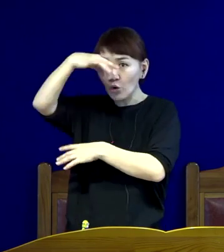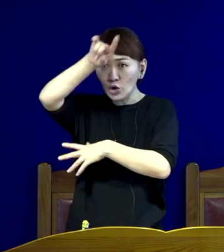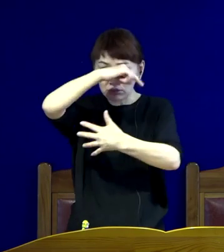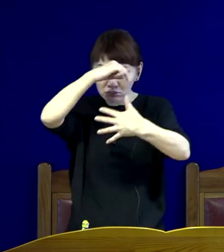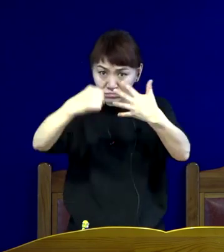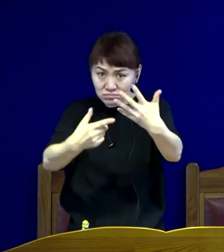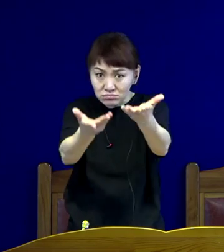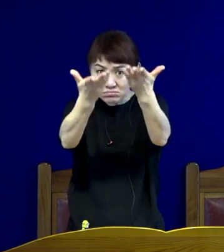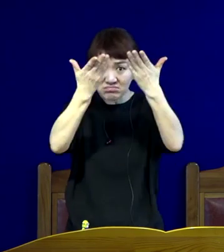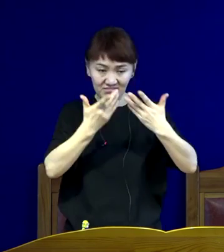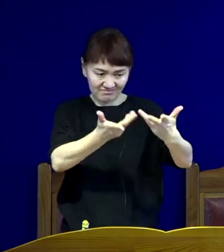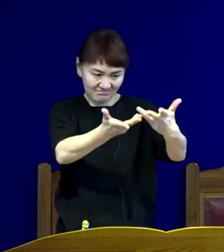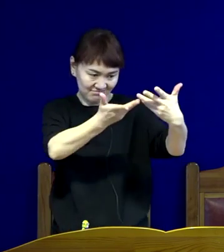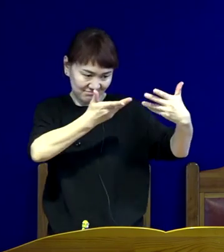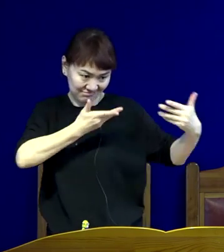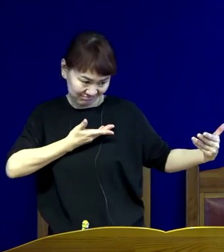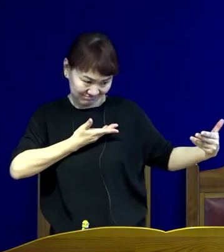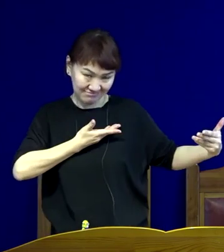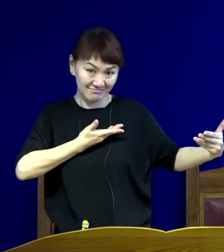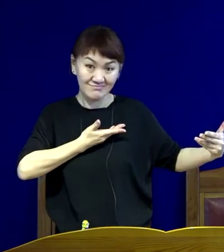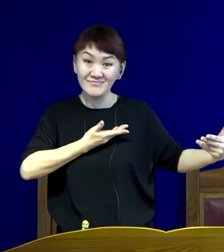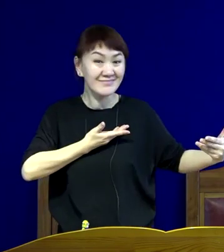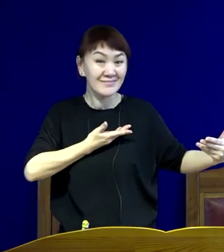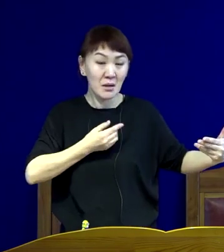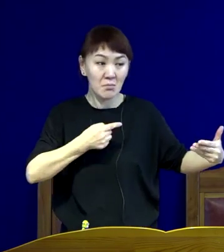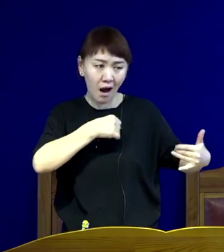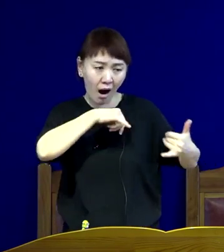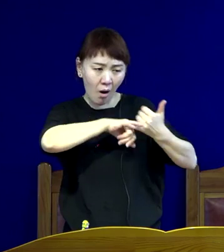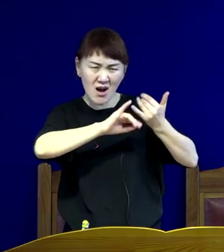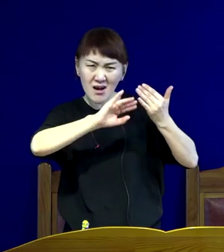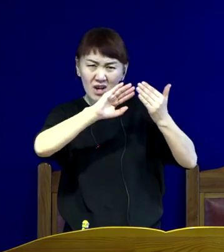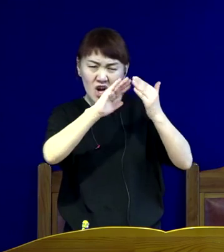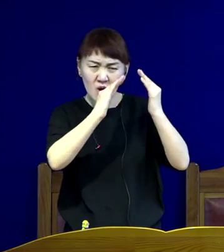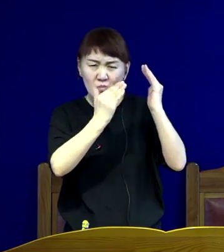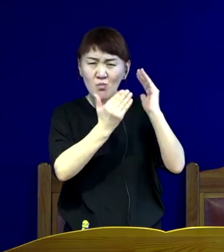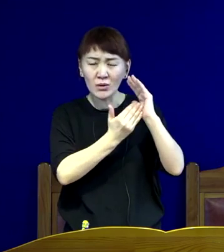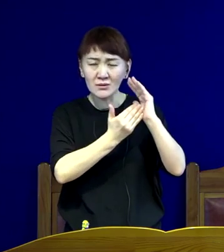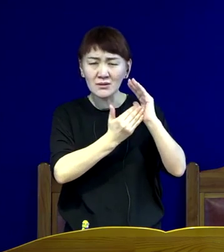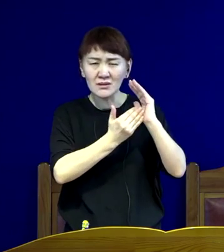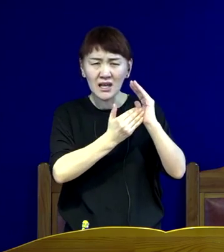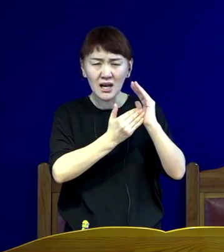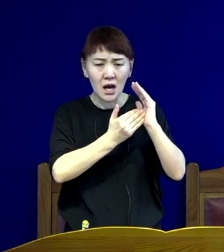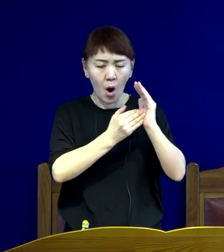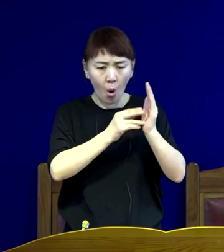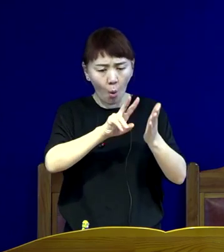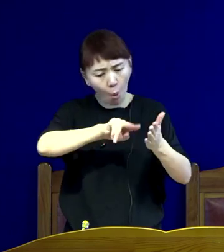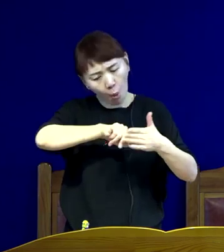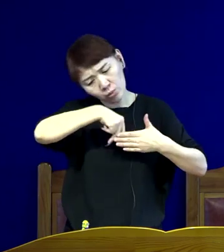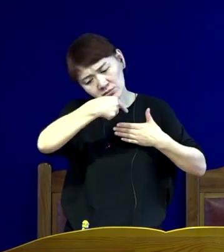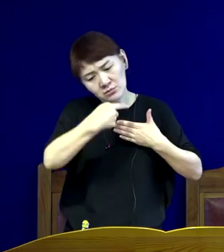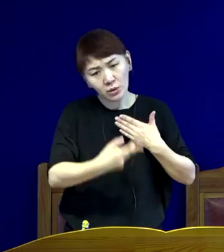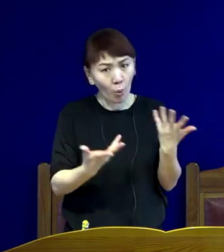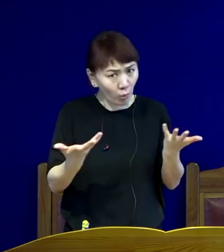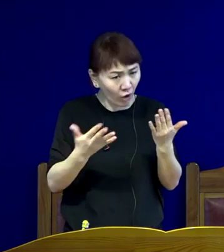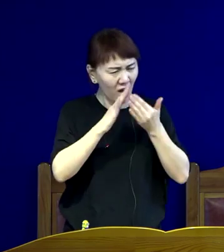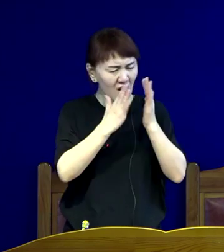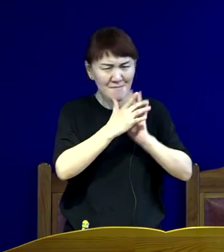эхнэр нөхрийн харилцааг унагаадаг нь үг хэллээ. Үг хэллээр унах тохиолдол маш их байдаг.